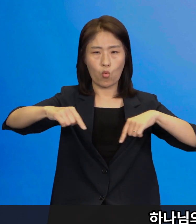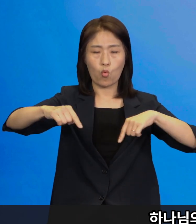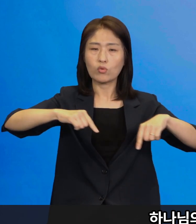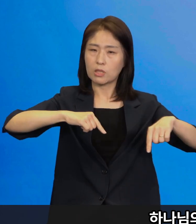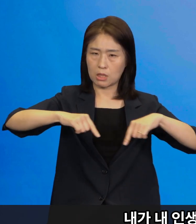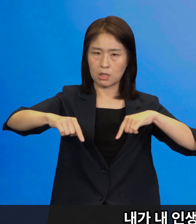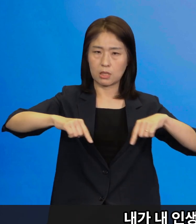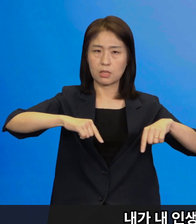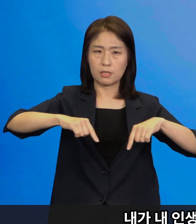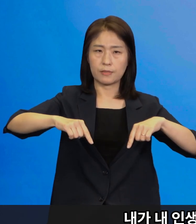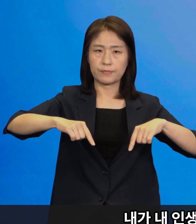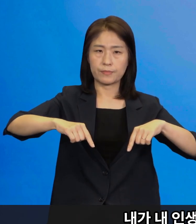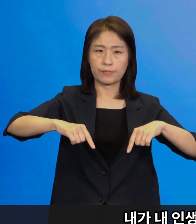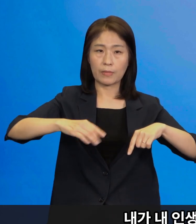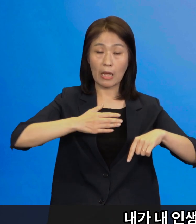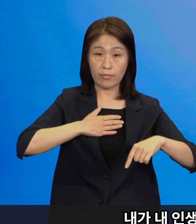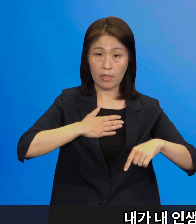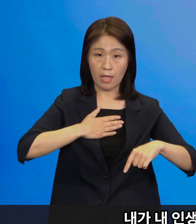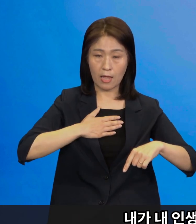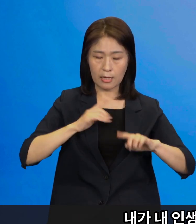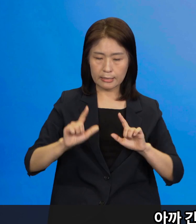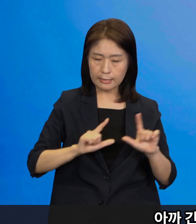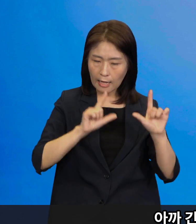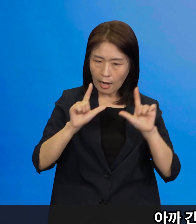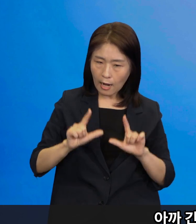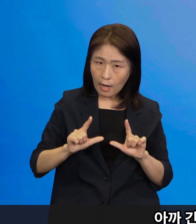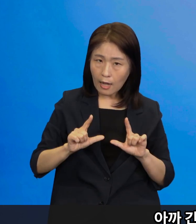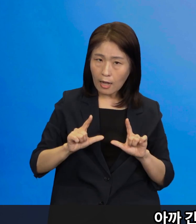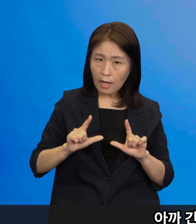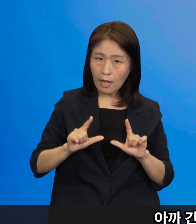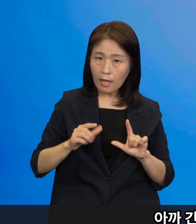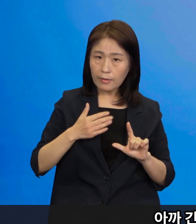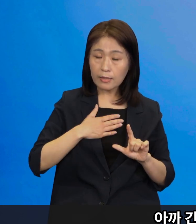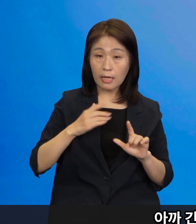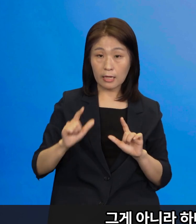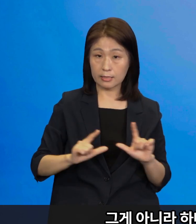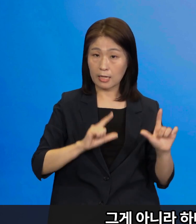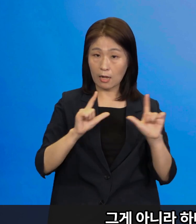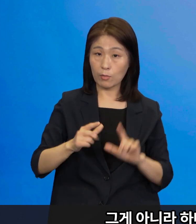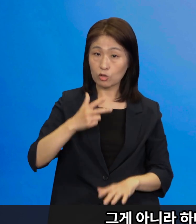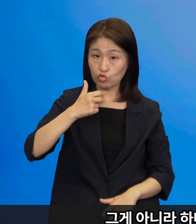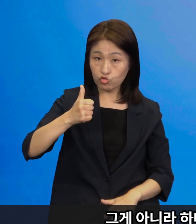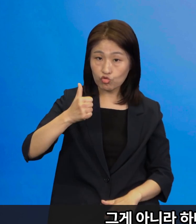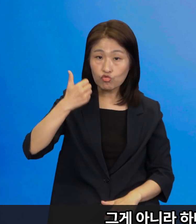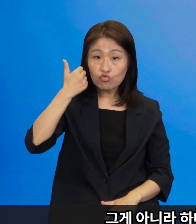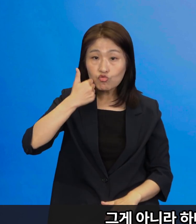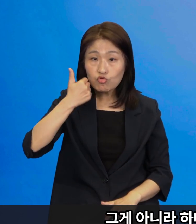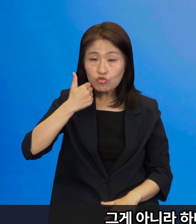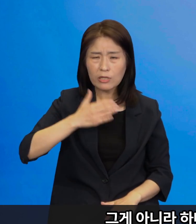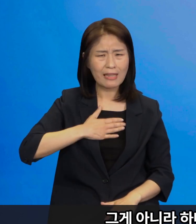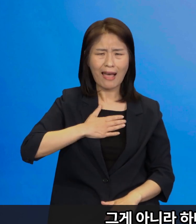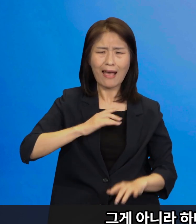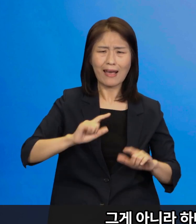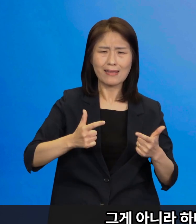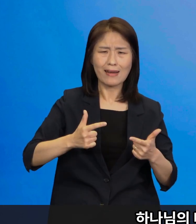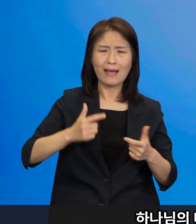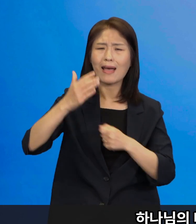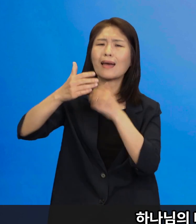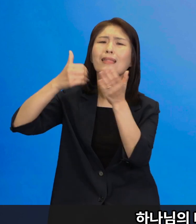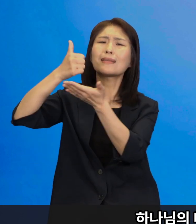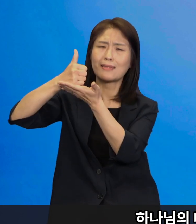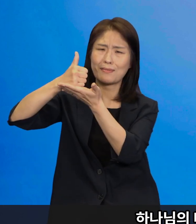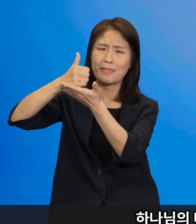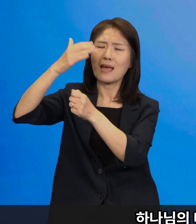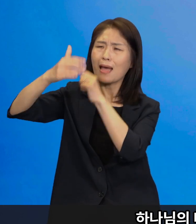다스림이죠. 내가 내 인생의 주인이 되어 살았구나. 아까 간증에도 나와 있지만 그게 아니라 하나님의 통치를 받아야겠구나,